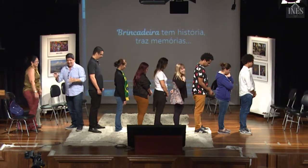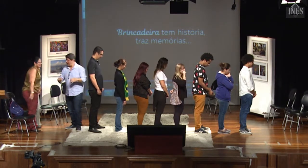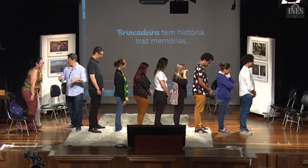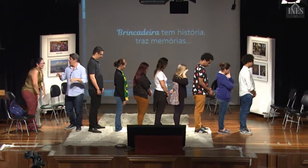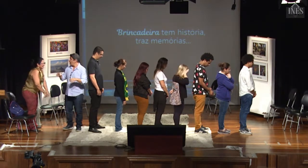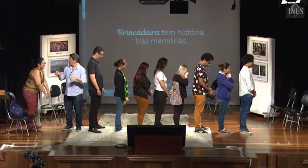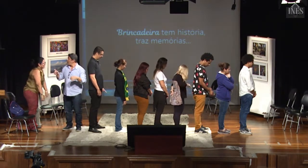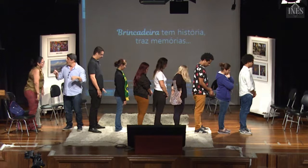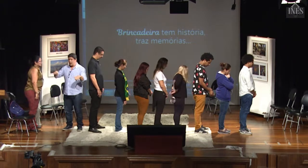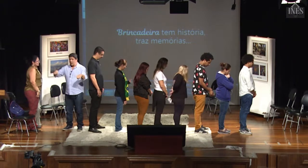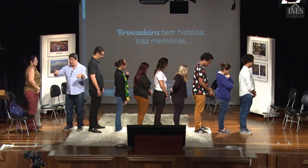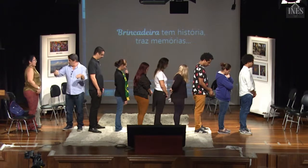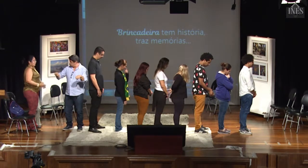frases? Não, muita frase, não dá.